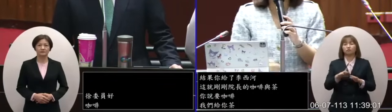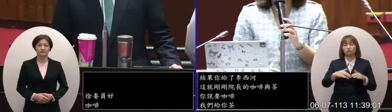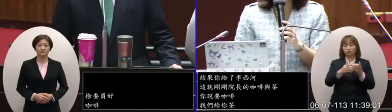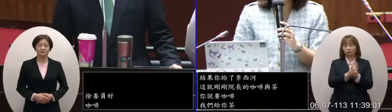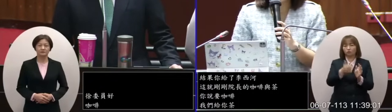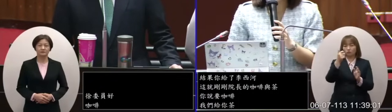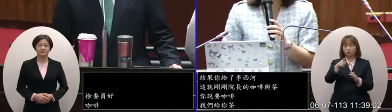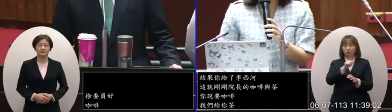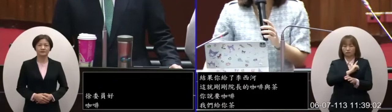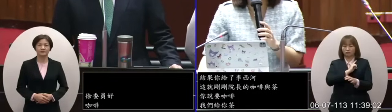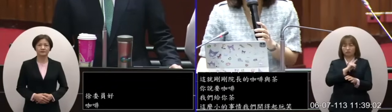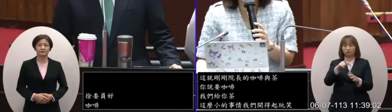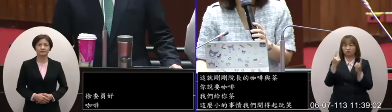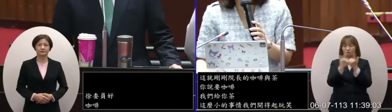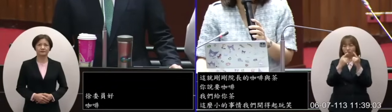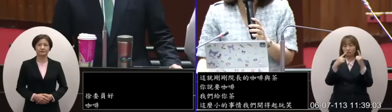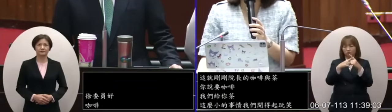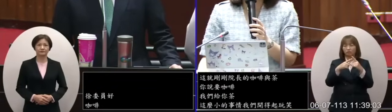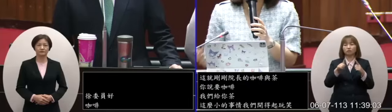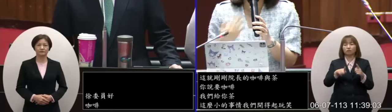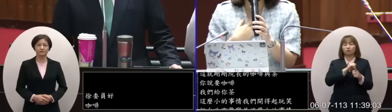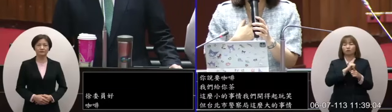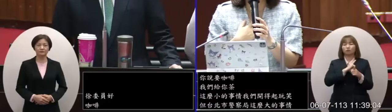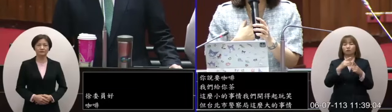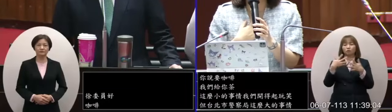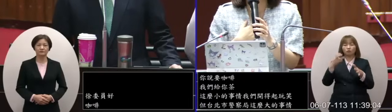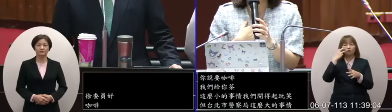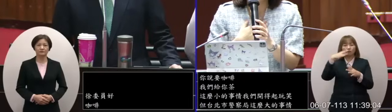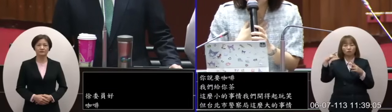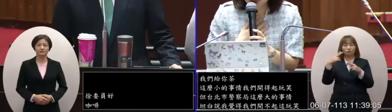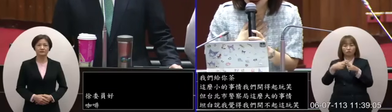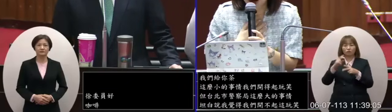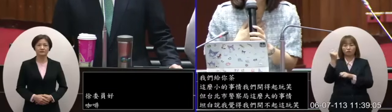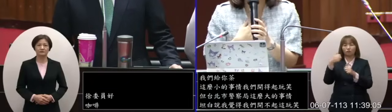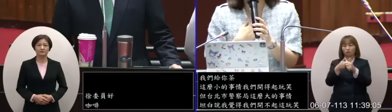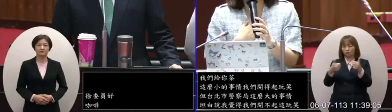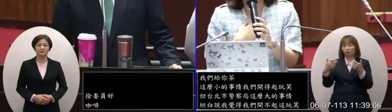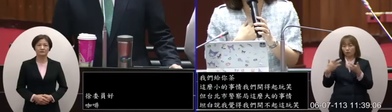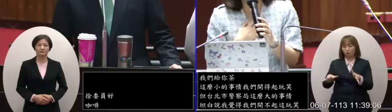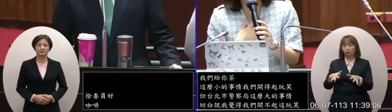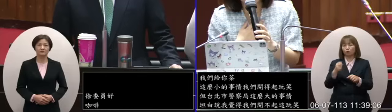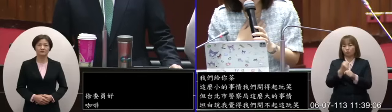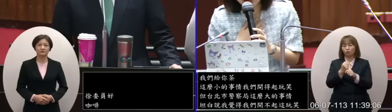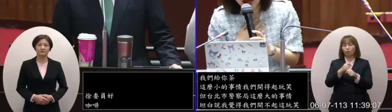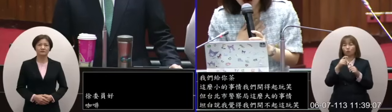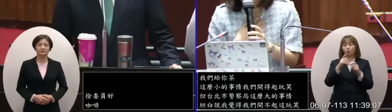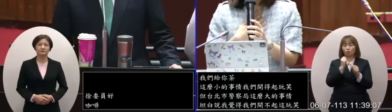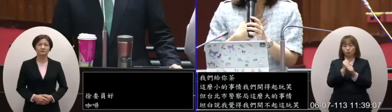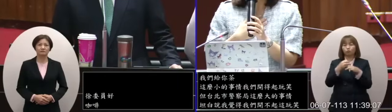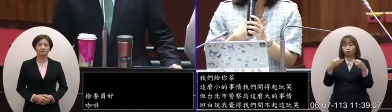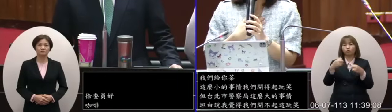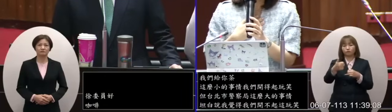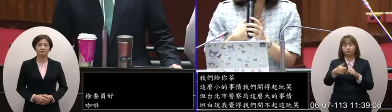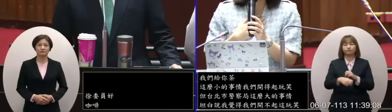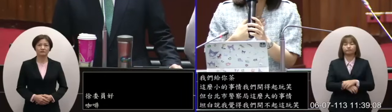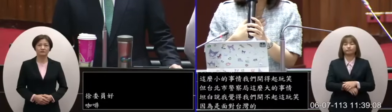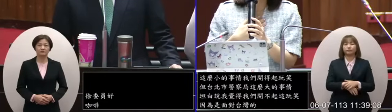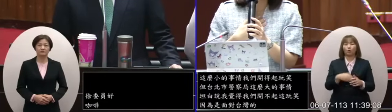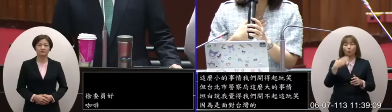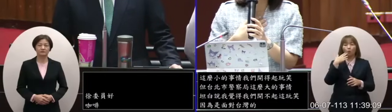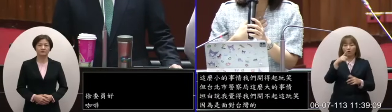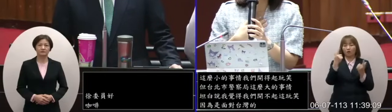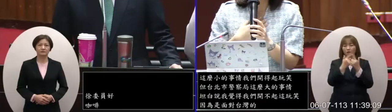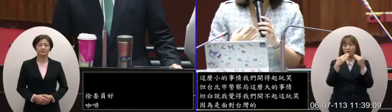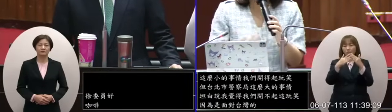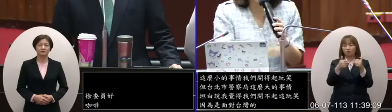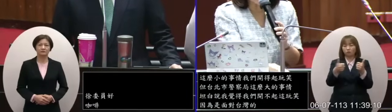部长，您是这个台北人，也做过我们松山信义区的议员哈，当时也做得非常的好。那如果您还是